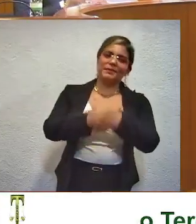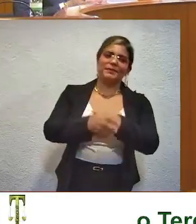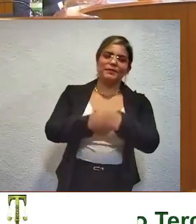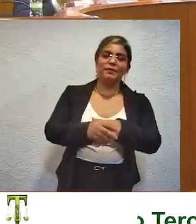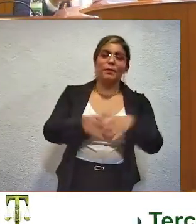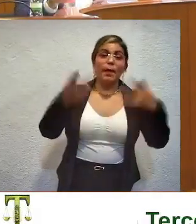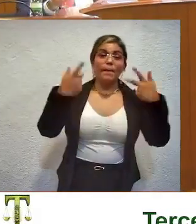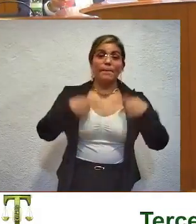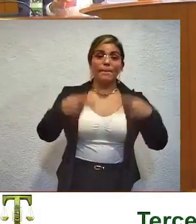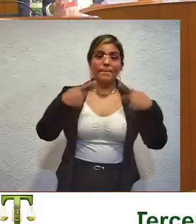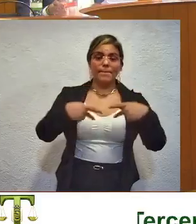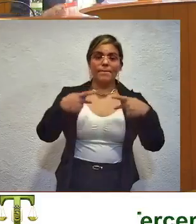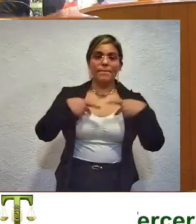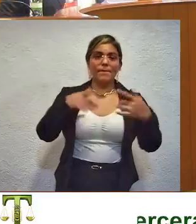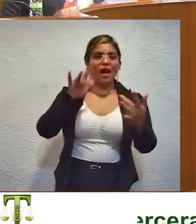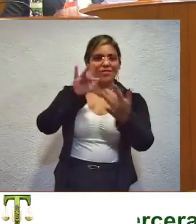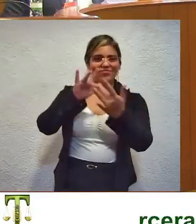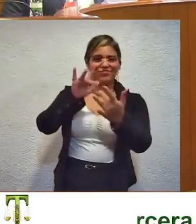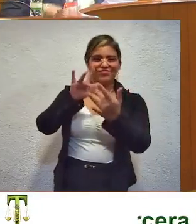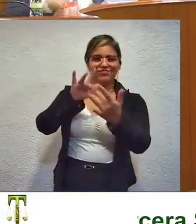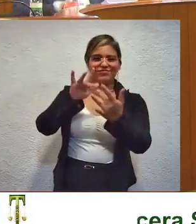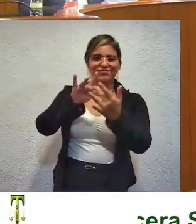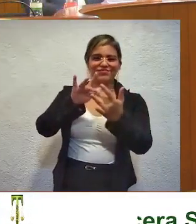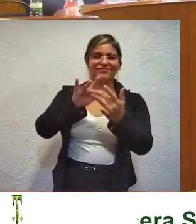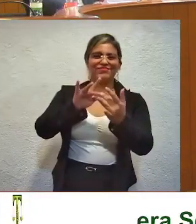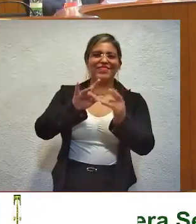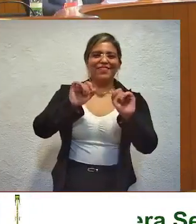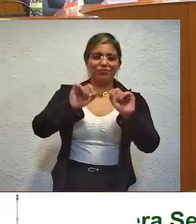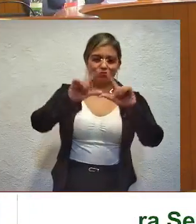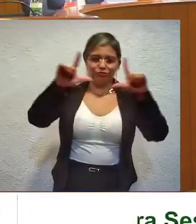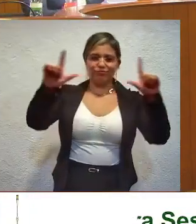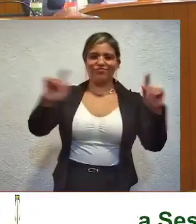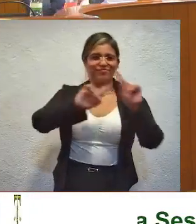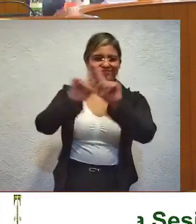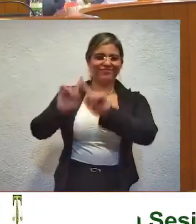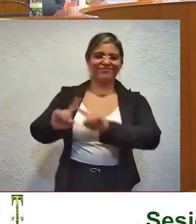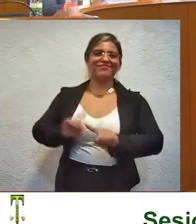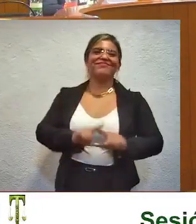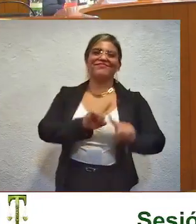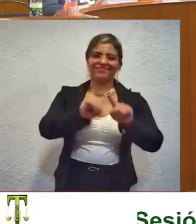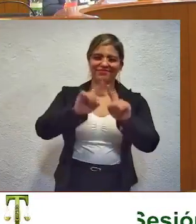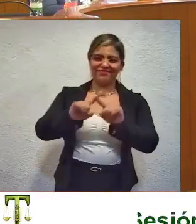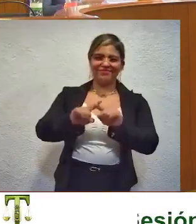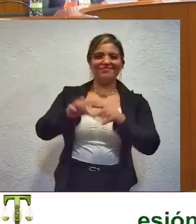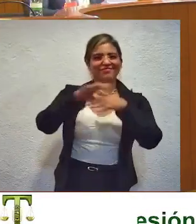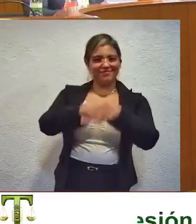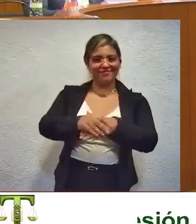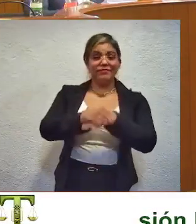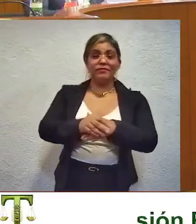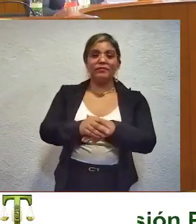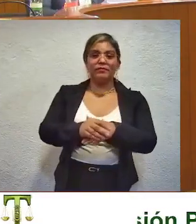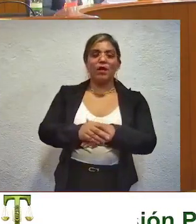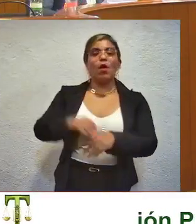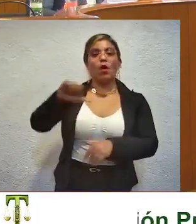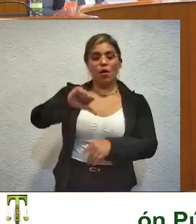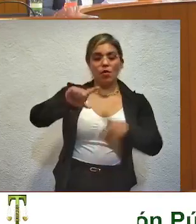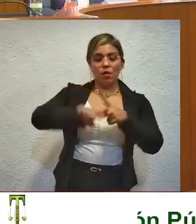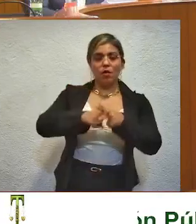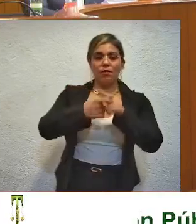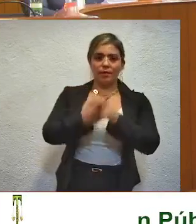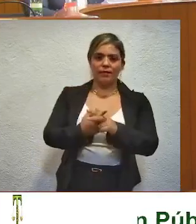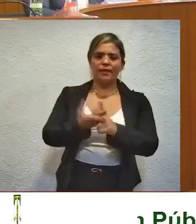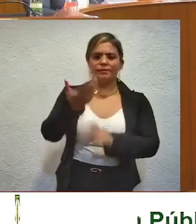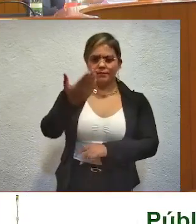las personas que nos siguen a través de nuestras plataformas digitales. A efecto de iniciar la presente sesión, le